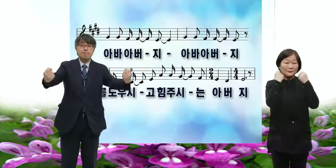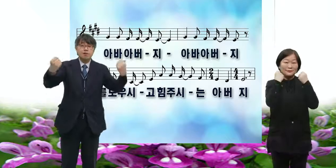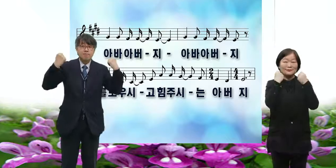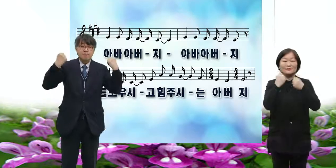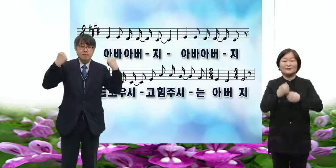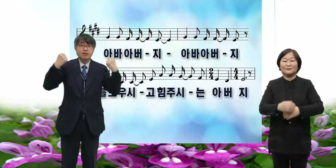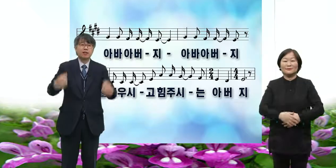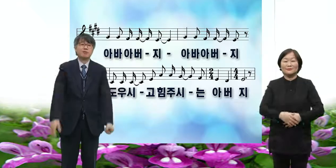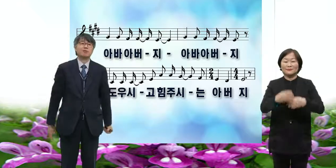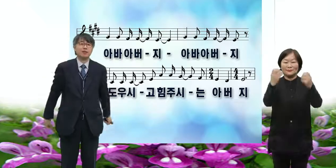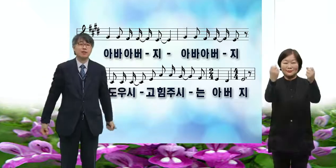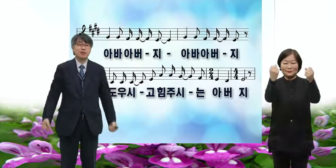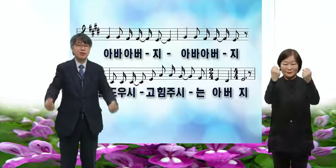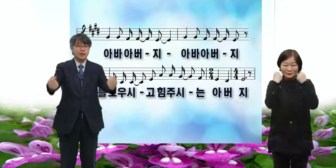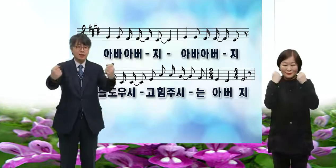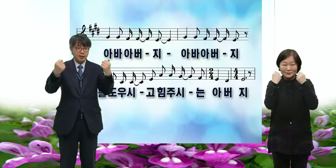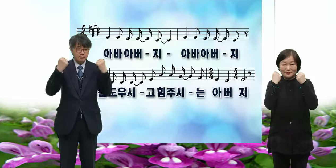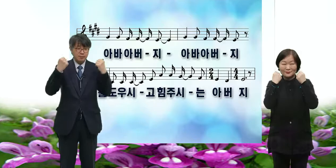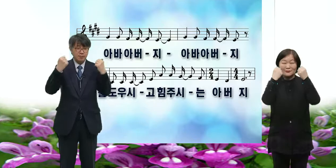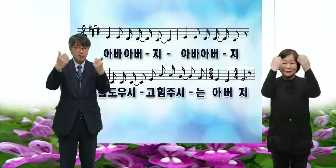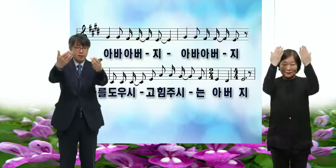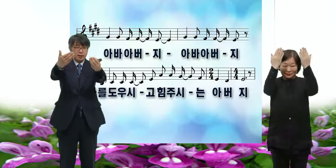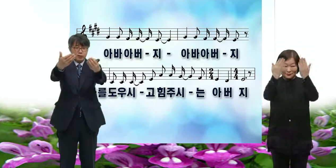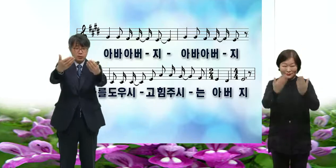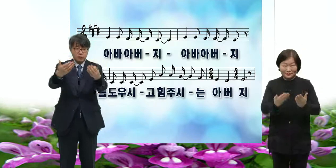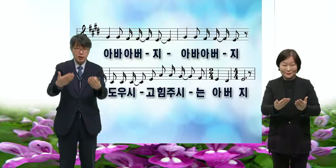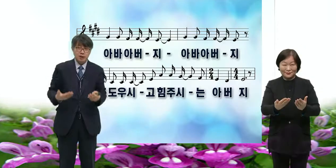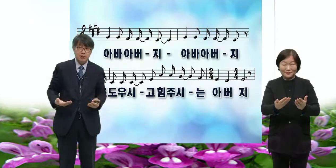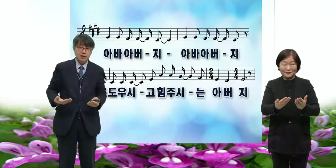힘 이렇게 하시면 되겠습니다. 힘 주시는